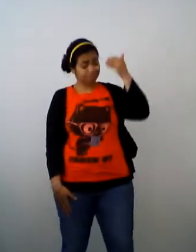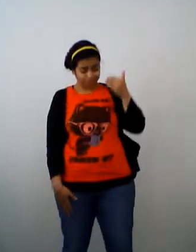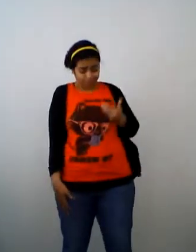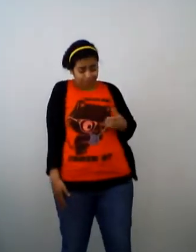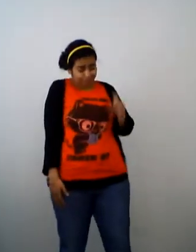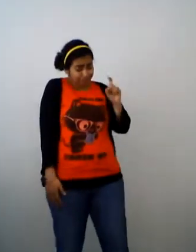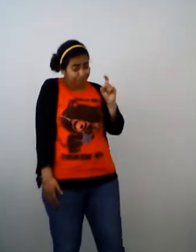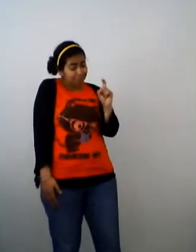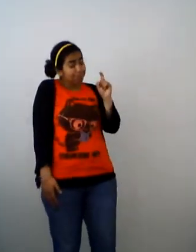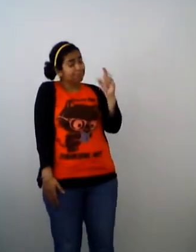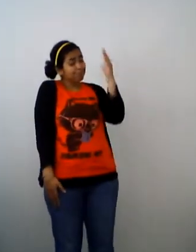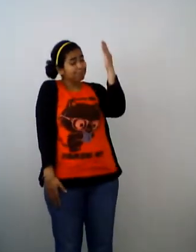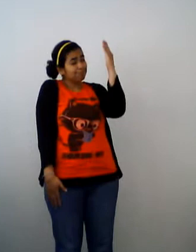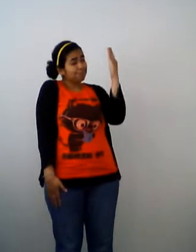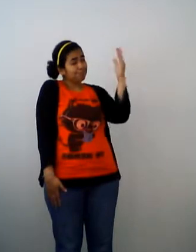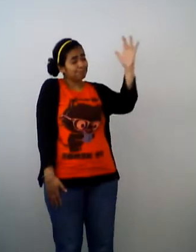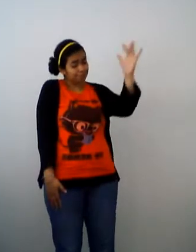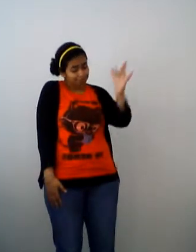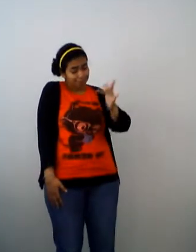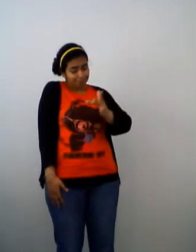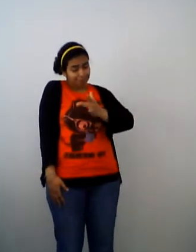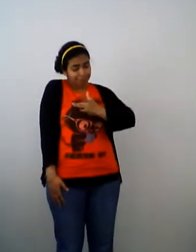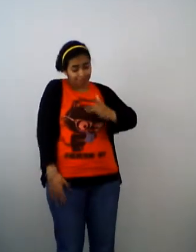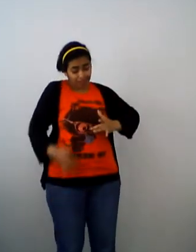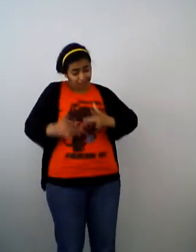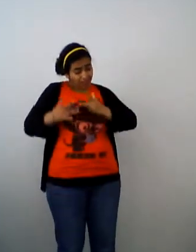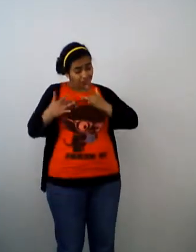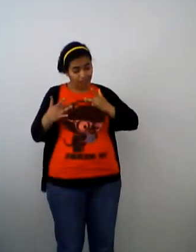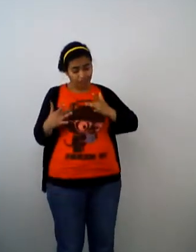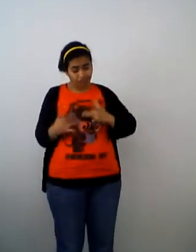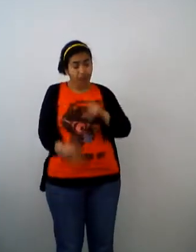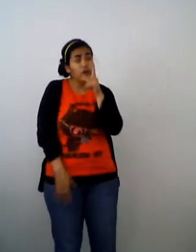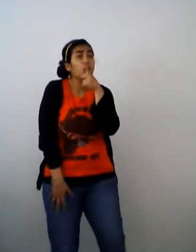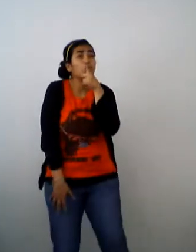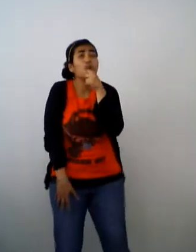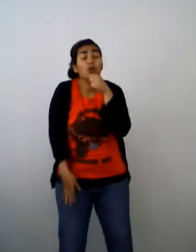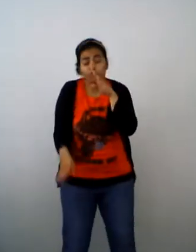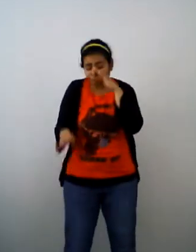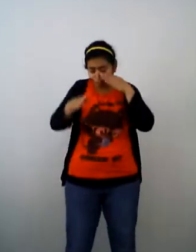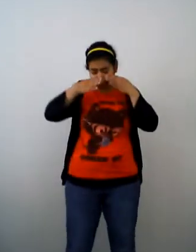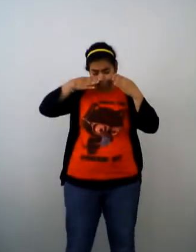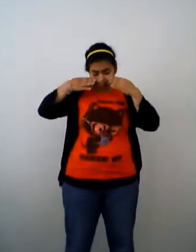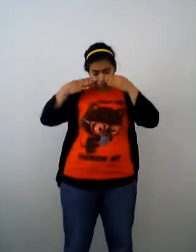Es que no hay nadie quien pueda secar mis lágrimas.